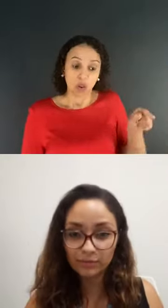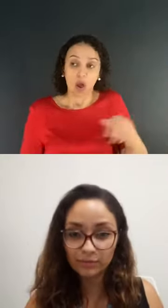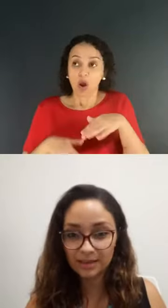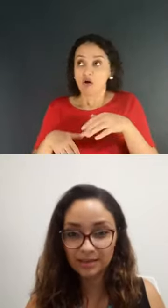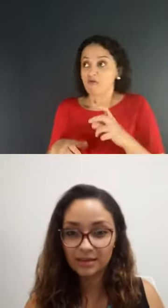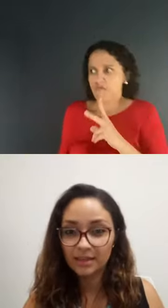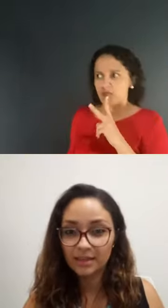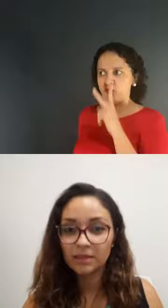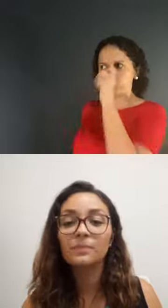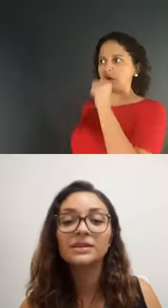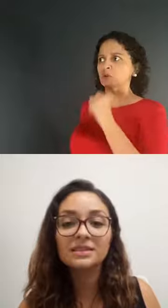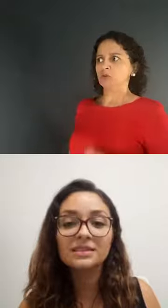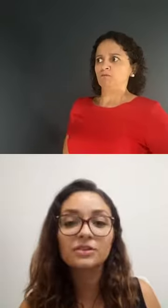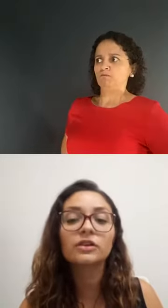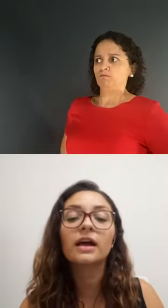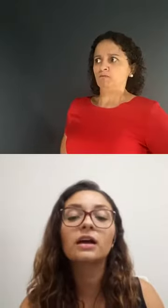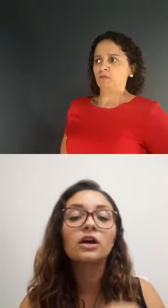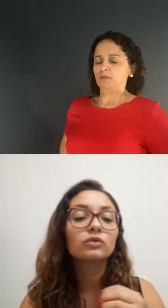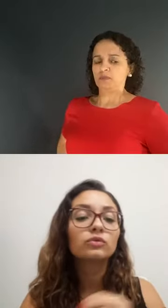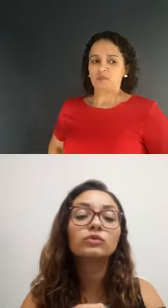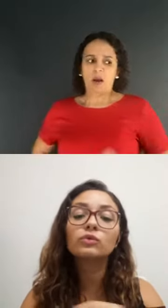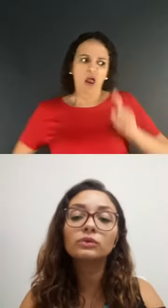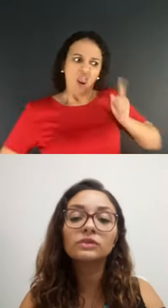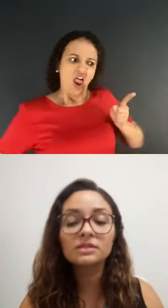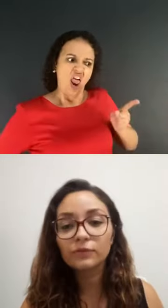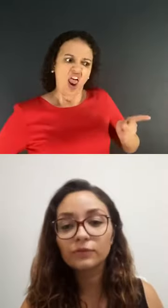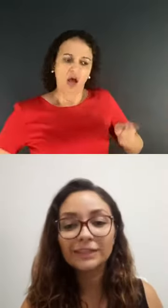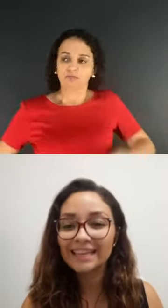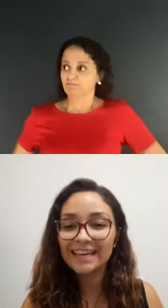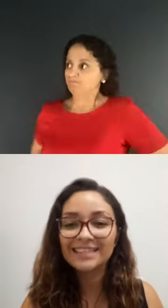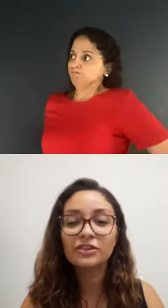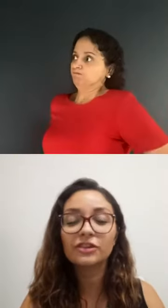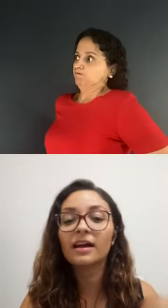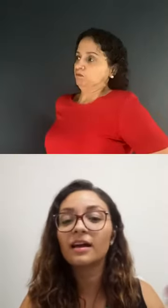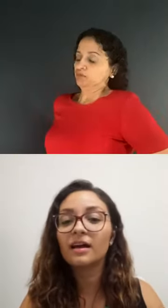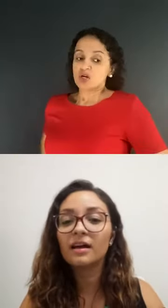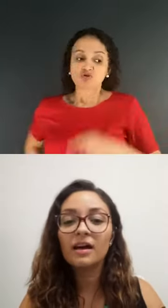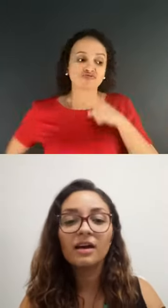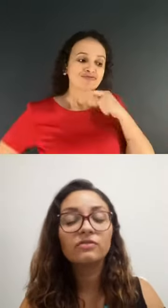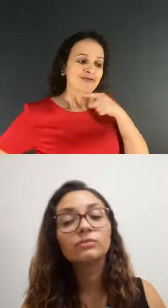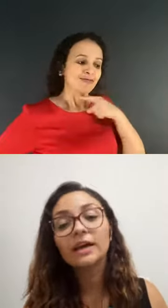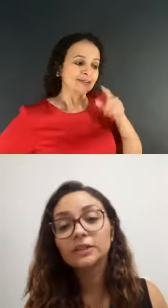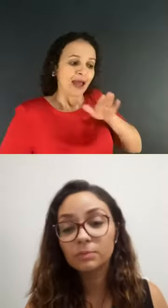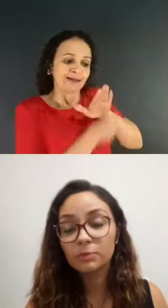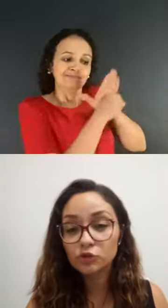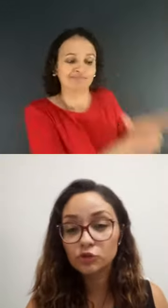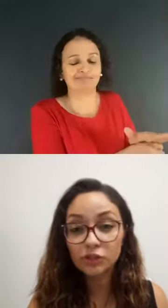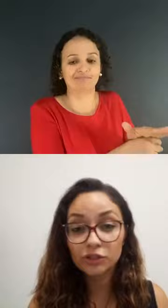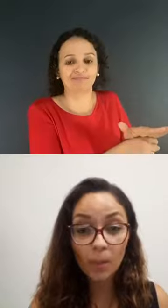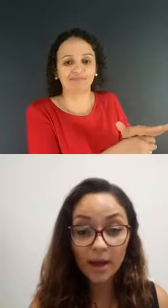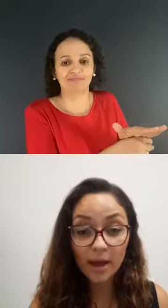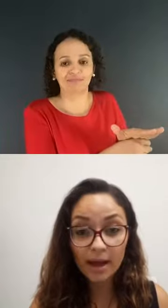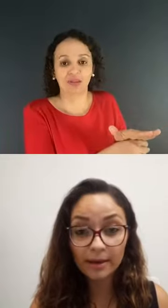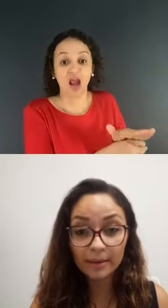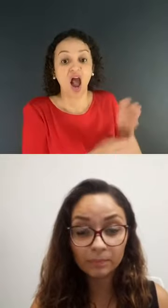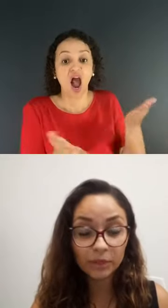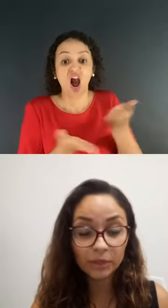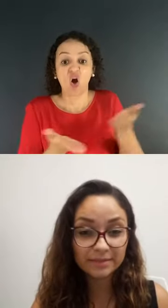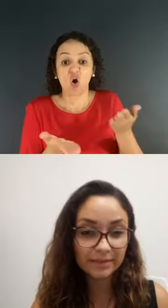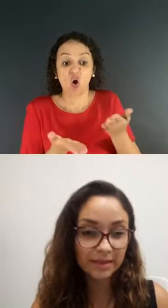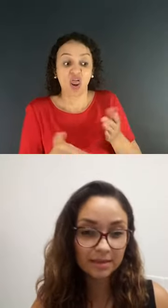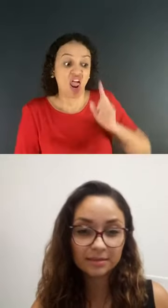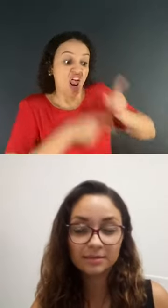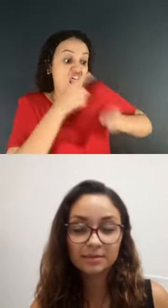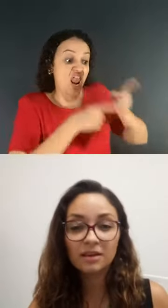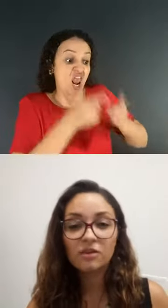vai conseguir. Então, ele precisa tirar toda essa fortaleza, tirar a vontade da pessoa de se arrumar,